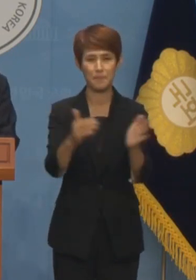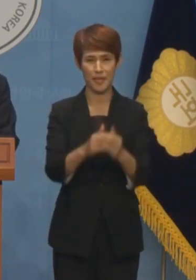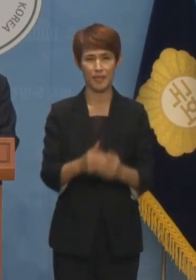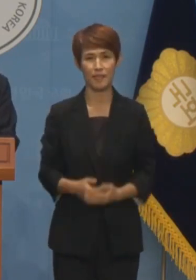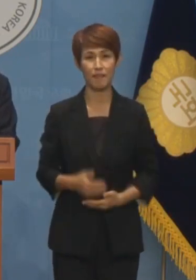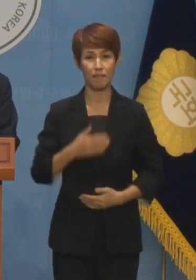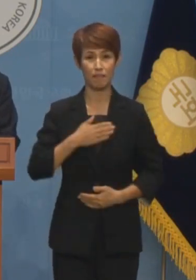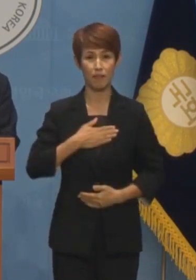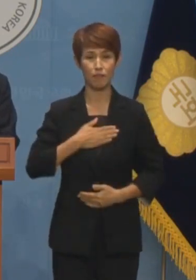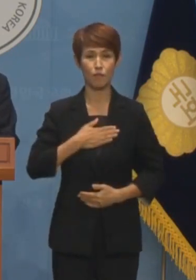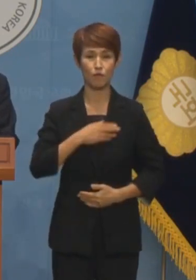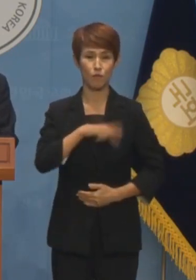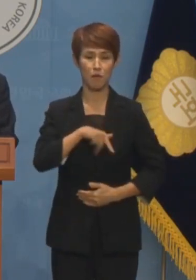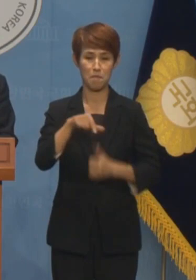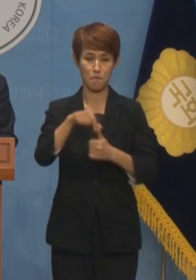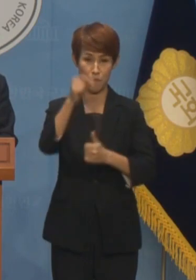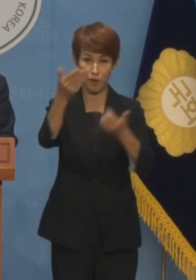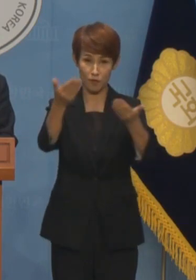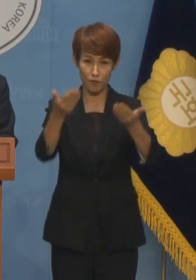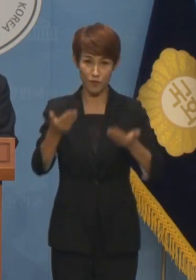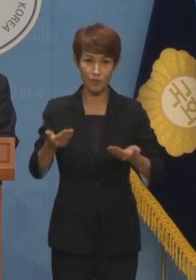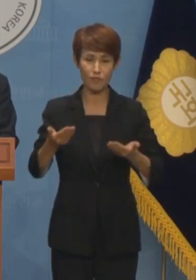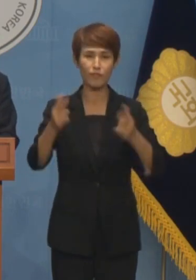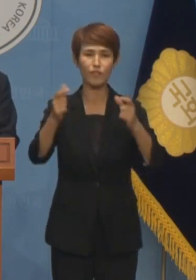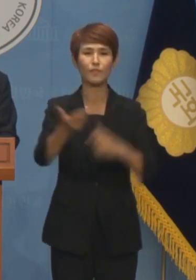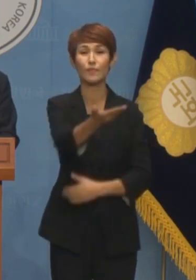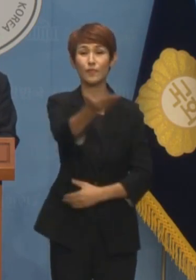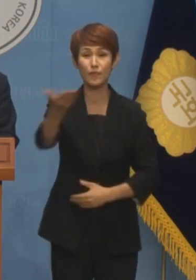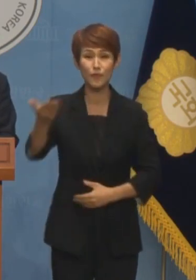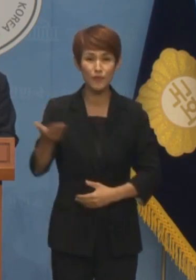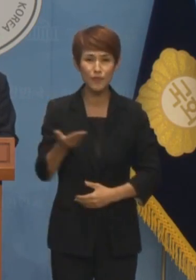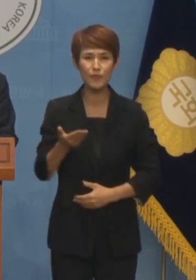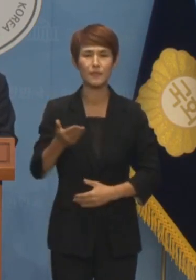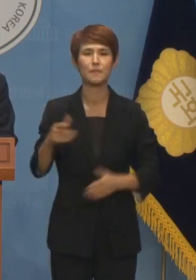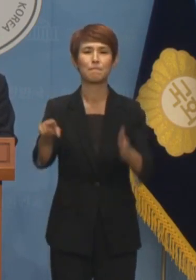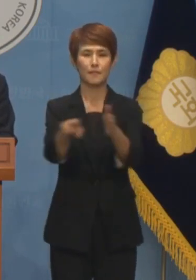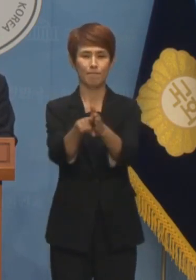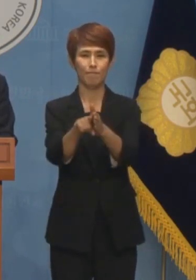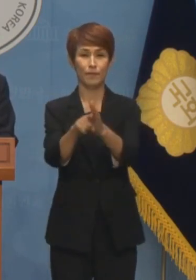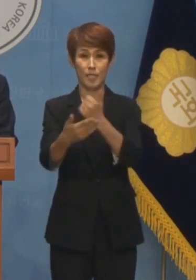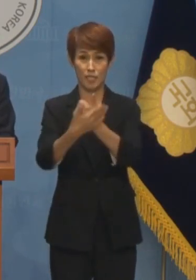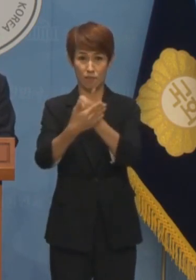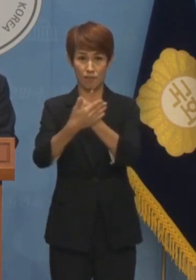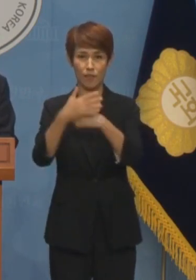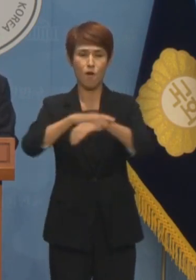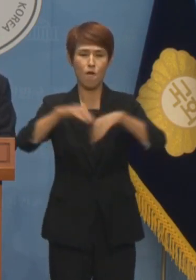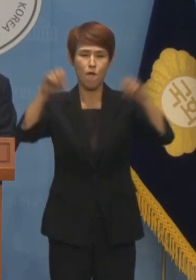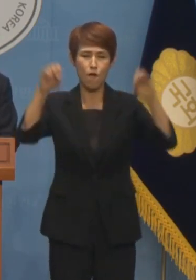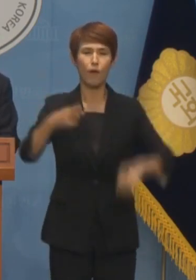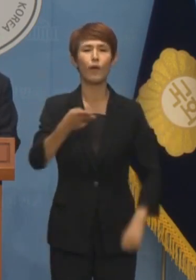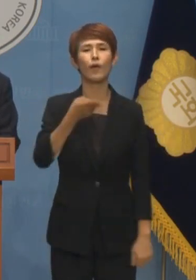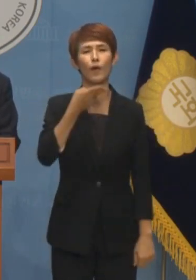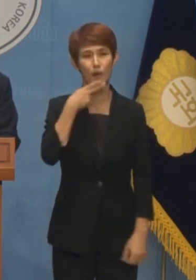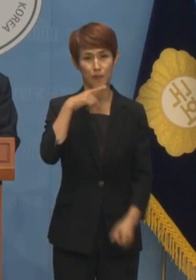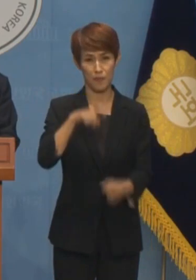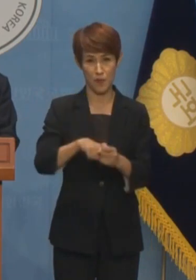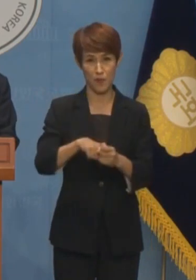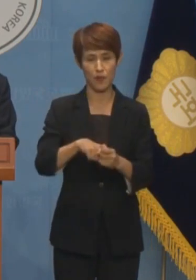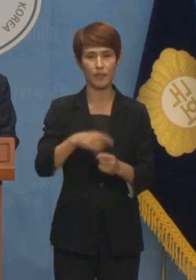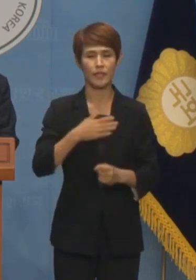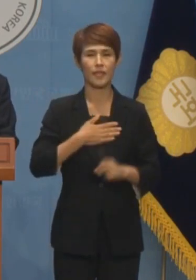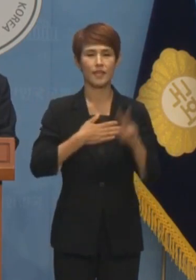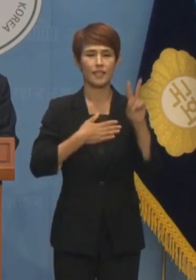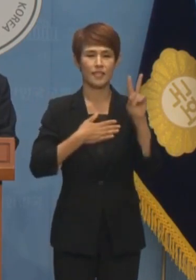선택해 주신 지역 주민들의 믿음과 지지가 결코 헛되지 않도록